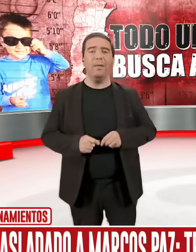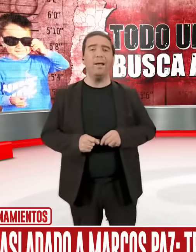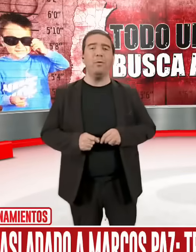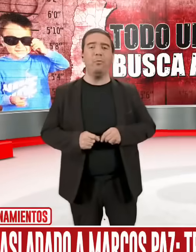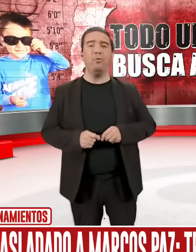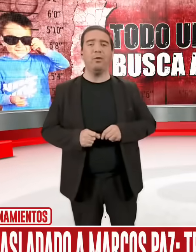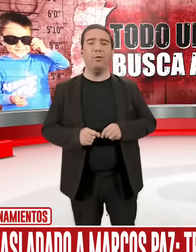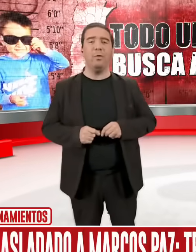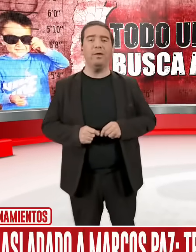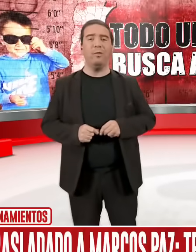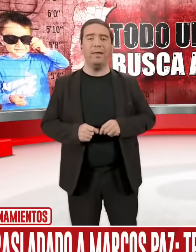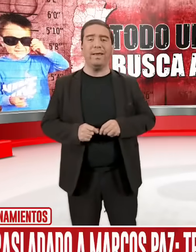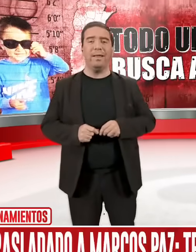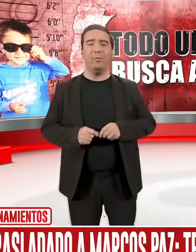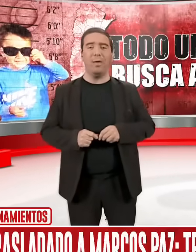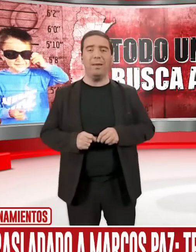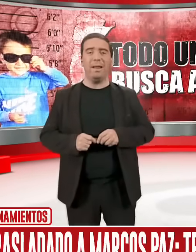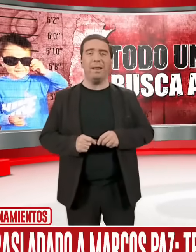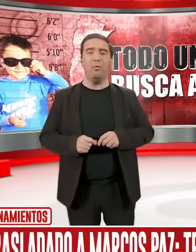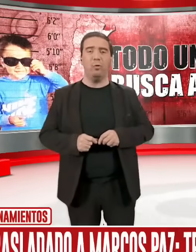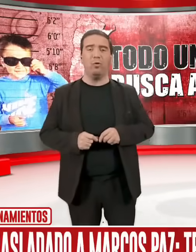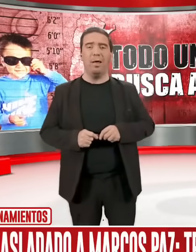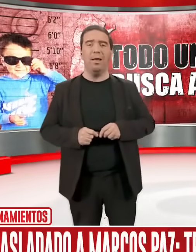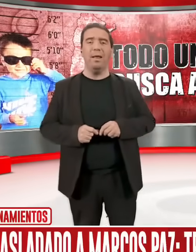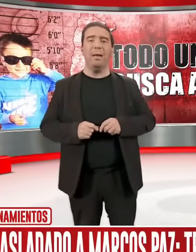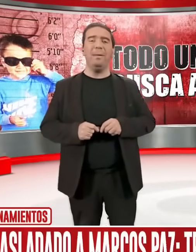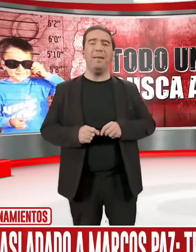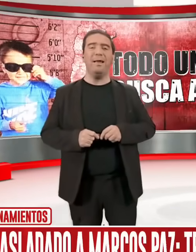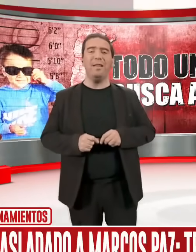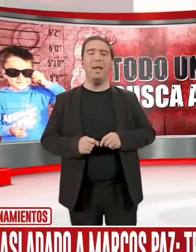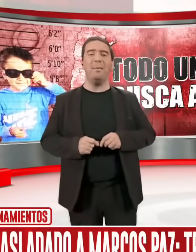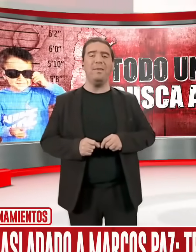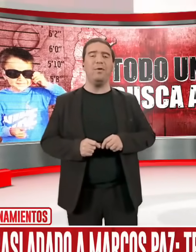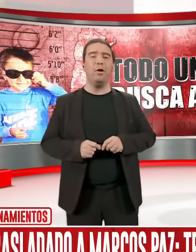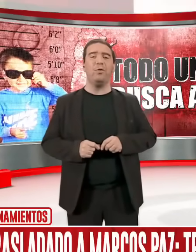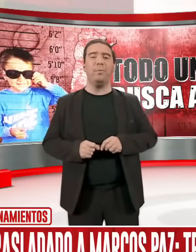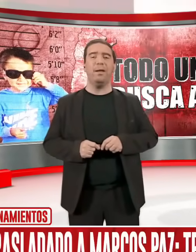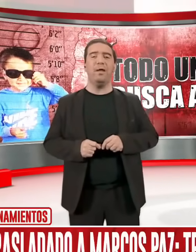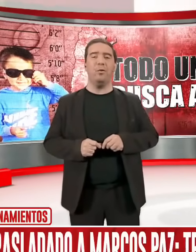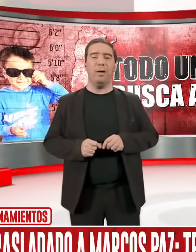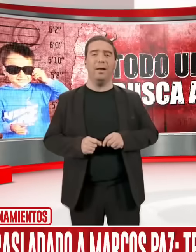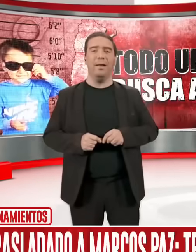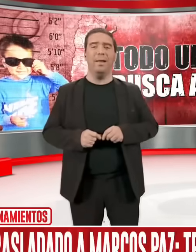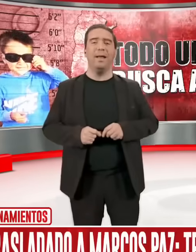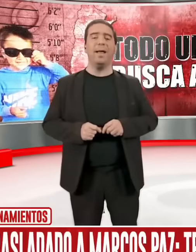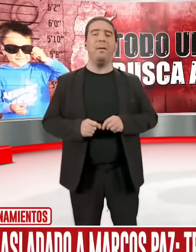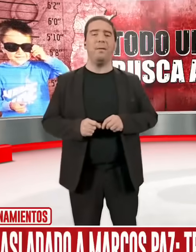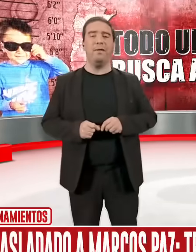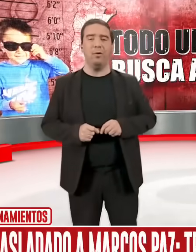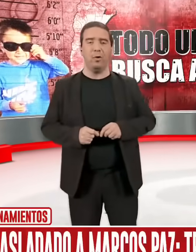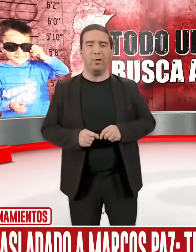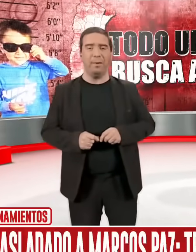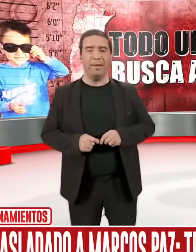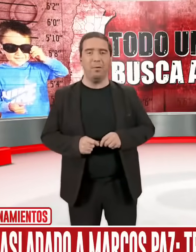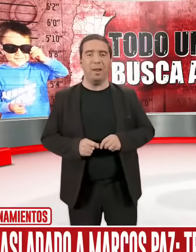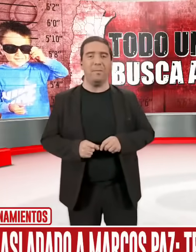ver, hay varios puntos en concreto que quedan todavía en la nebulosa. La primera es, la mamá dijo que no se pierda Loan. ¿Qué mamá